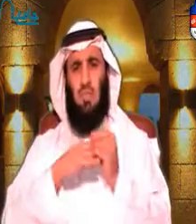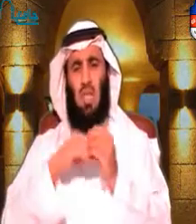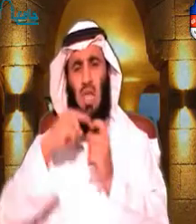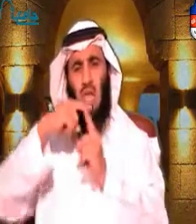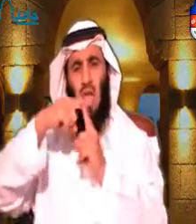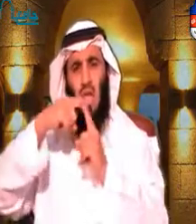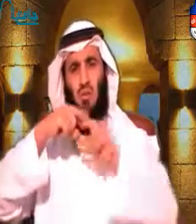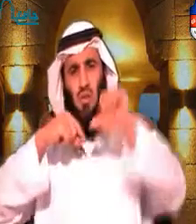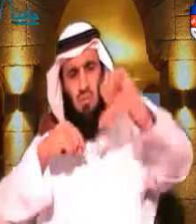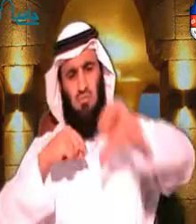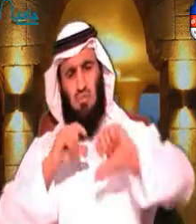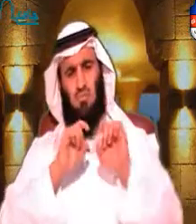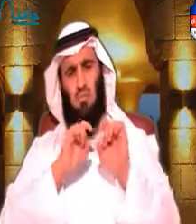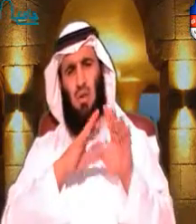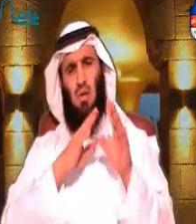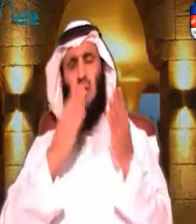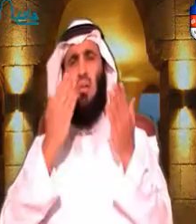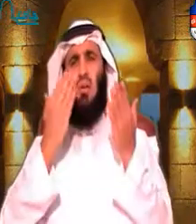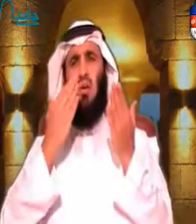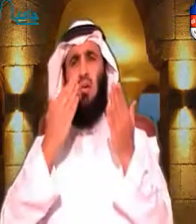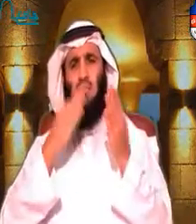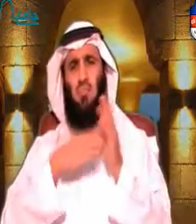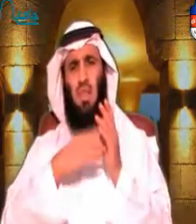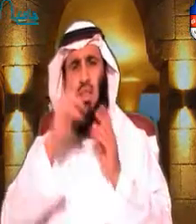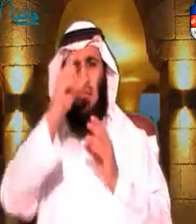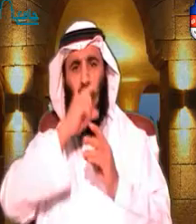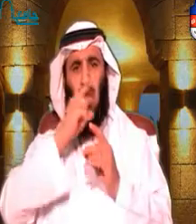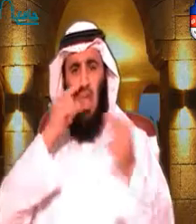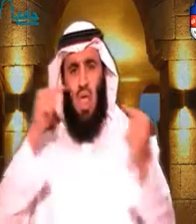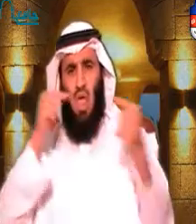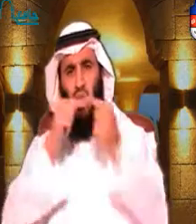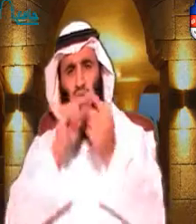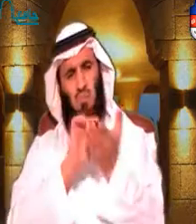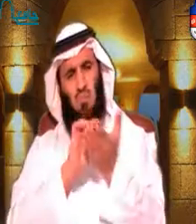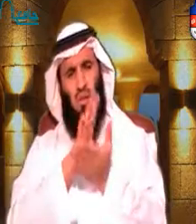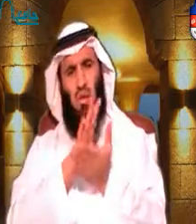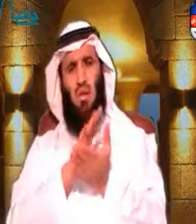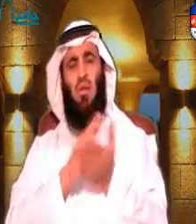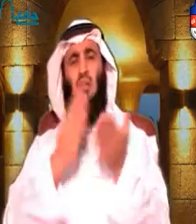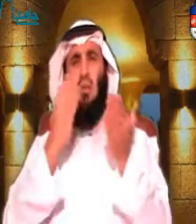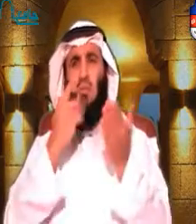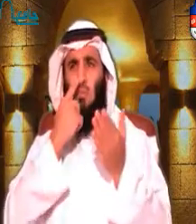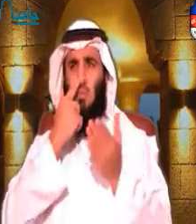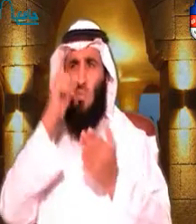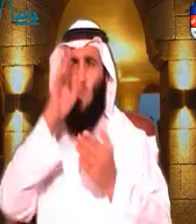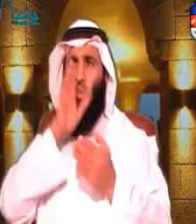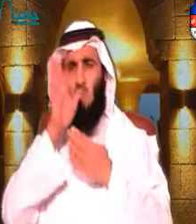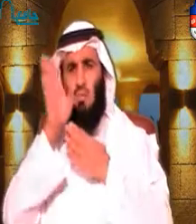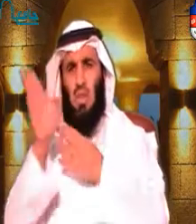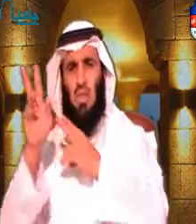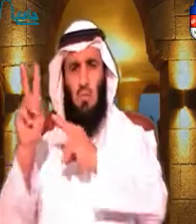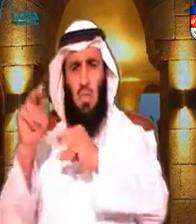الشرك والمشركين، ودمر أعداء الدين، واجعلنا من عبادك المتبعين للمبتدعين.